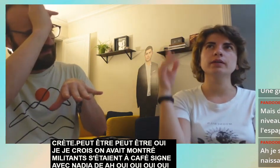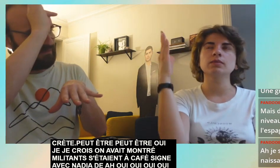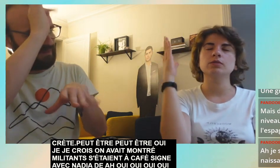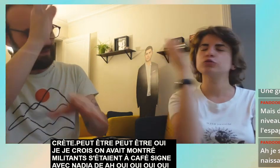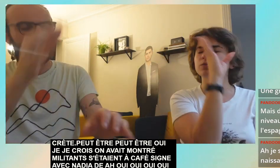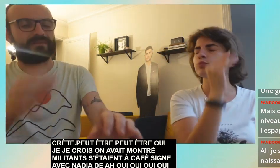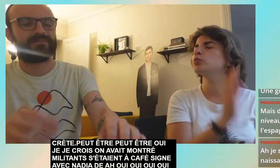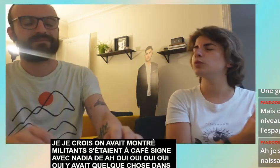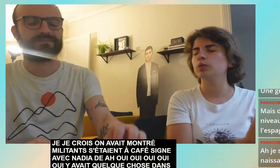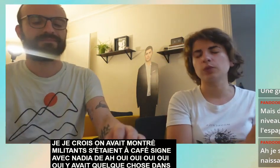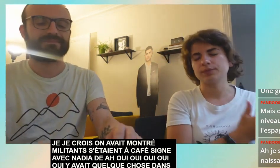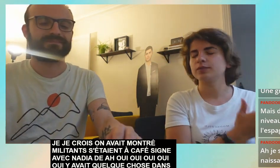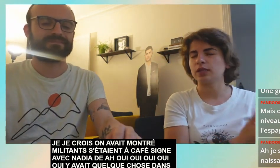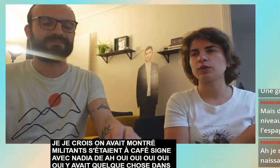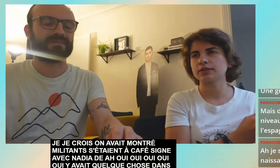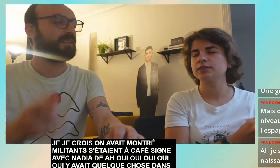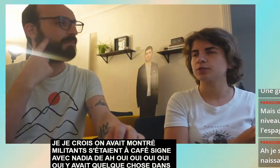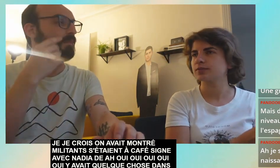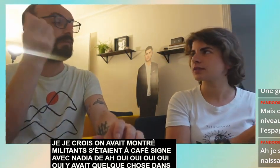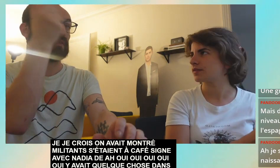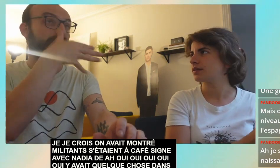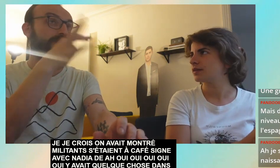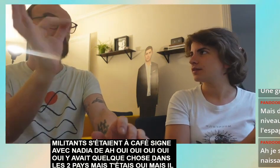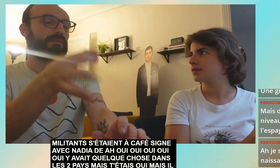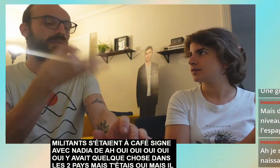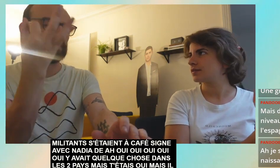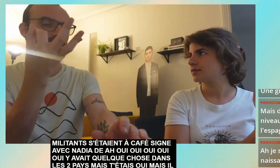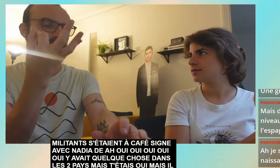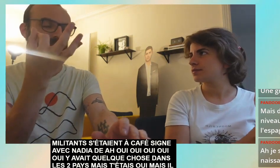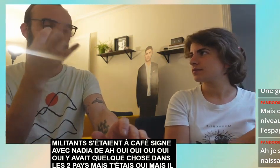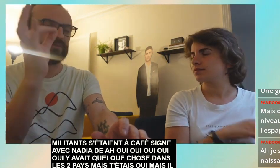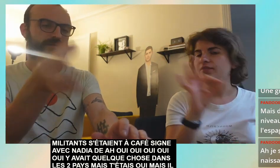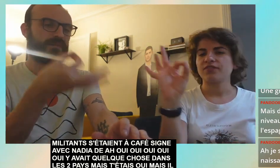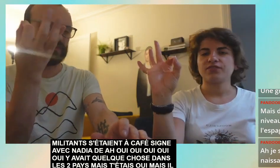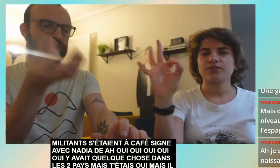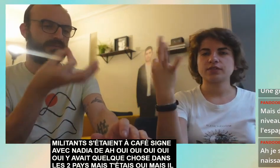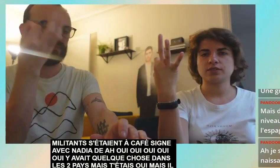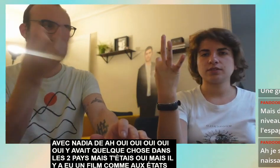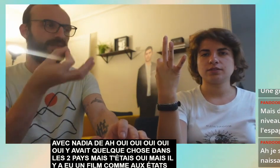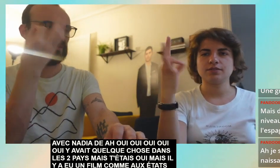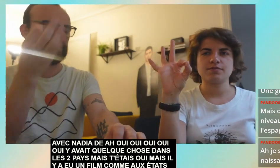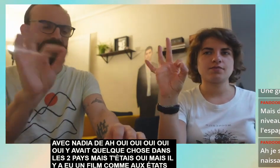mais c'était plus. Oui. Il y a eu un signe comme ça. Non, aux États-Unis, c'est France. France.